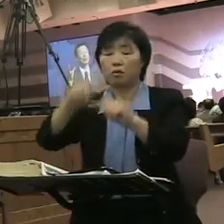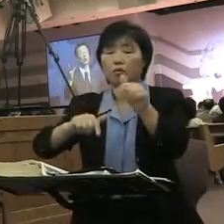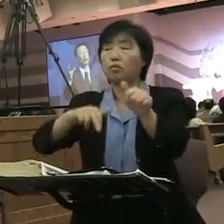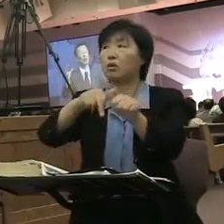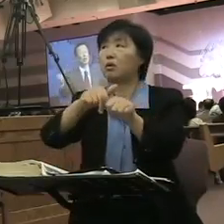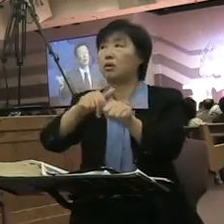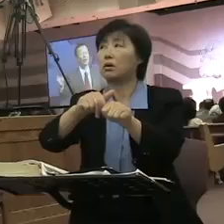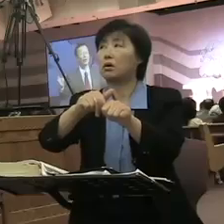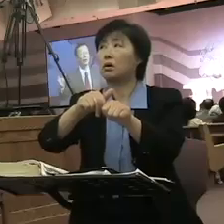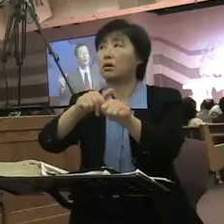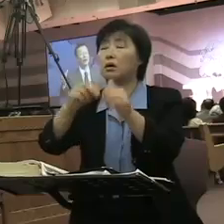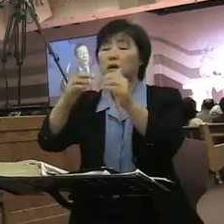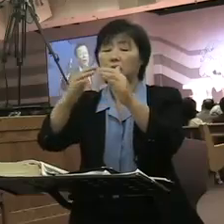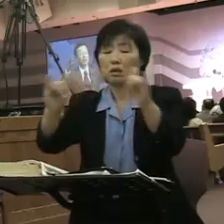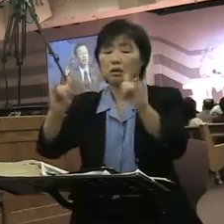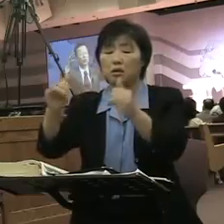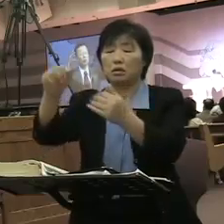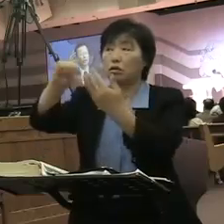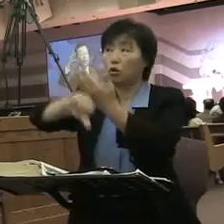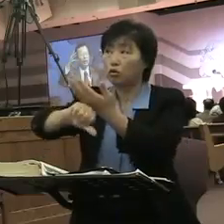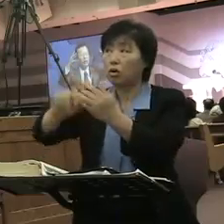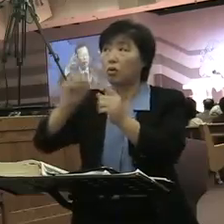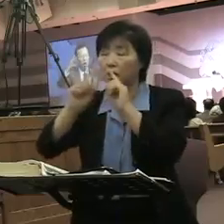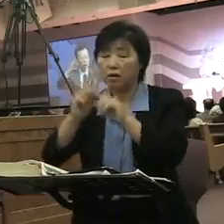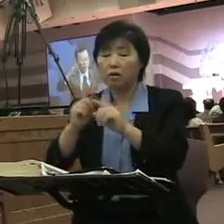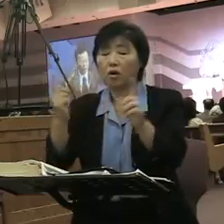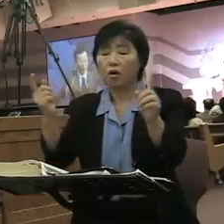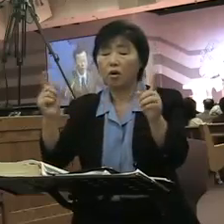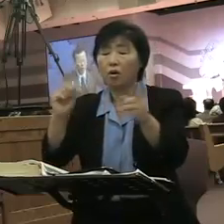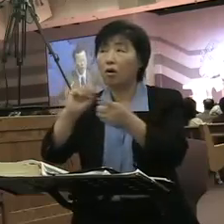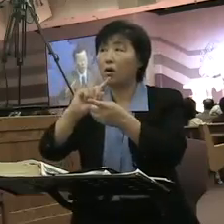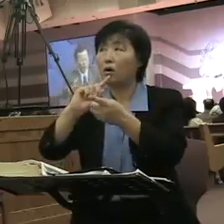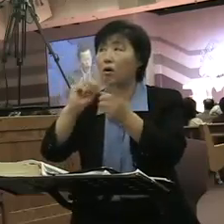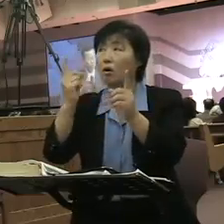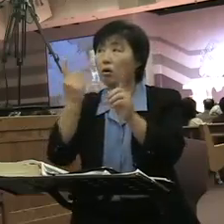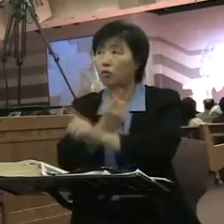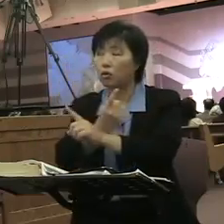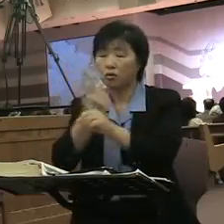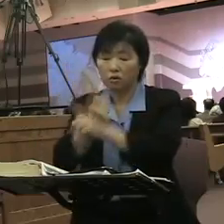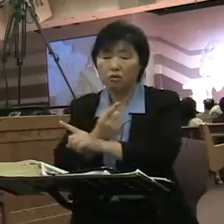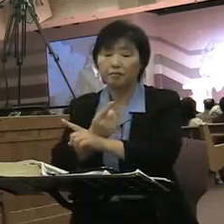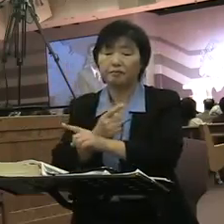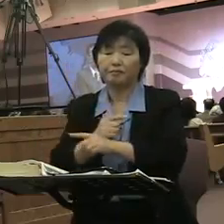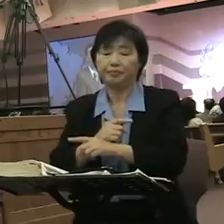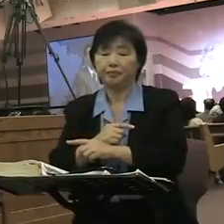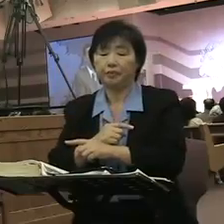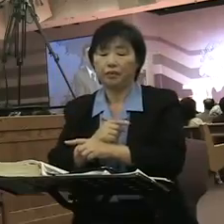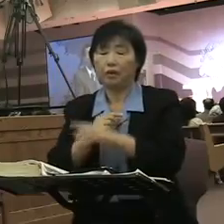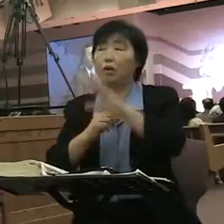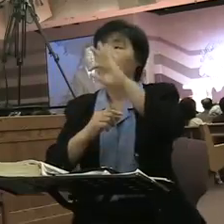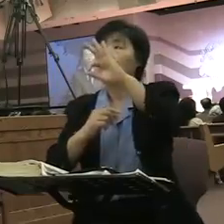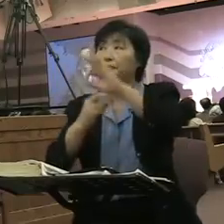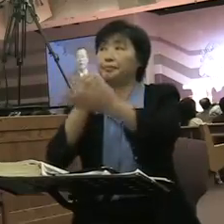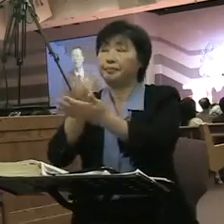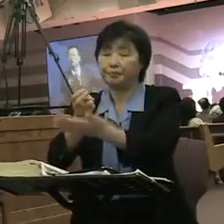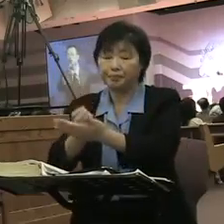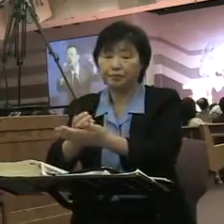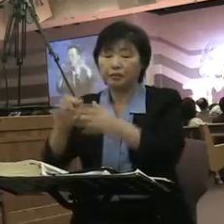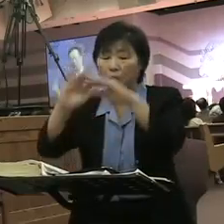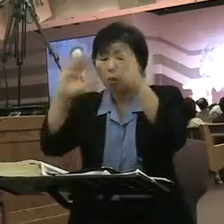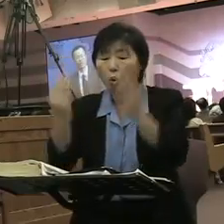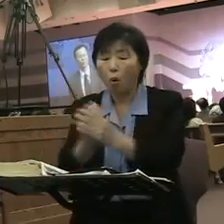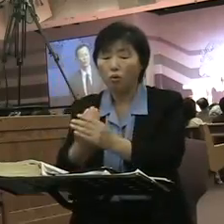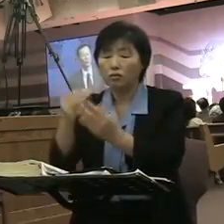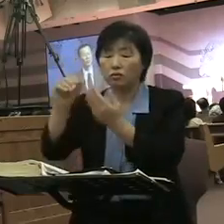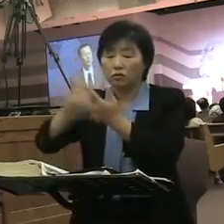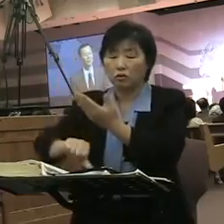달리는 자들은 저주라고 하였는데 대신 우리 대신 저주가 되어서 율법이 우리에게 주고 있는 모든 저주를